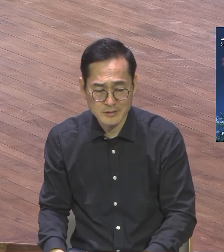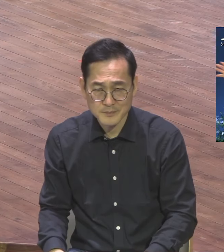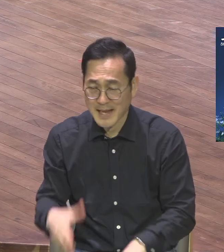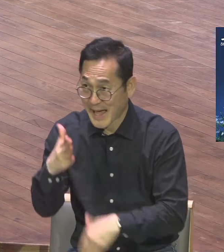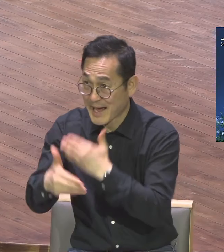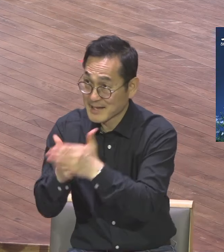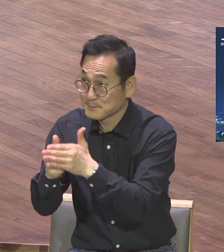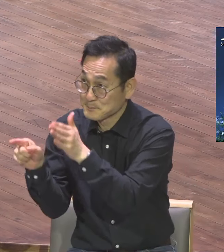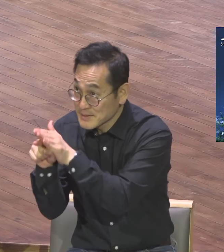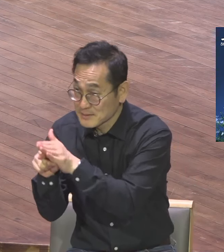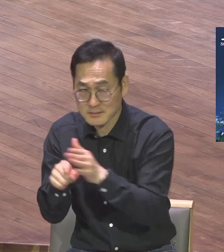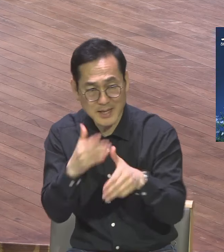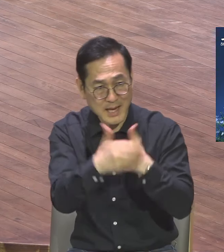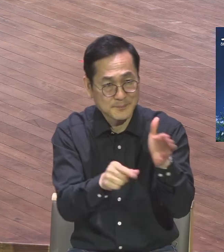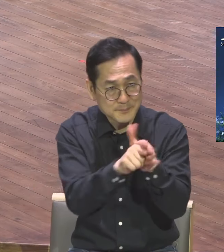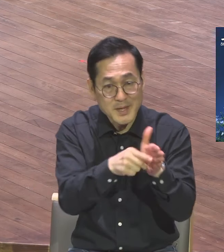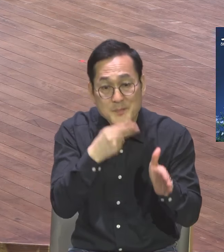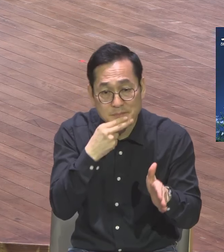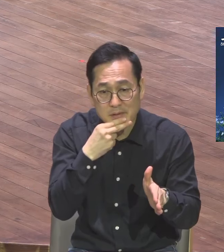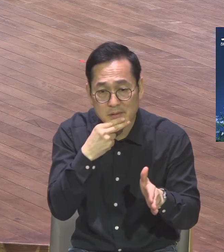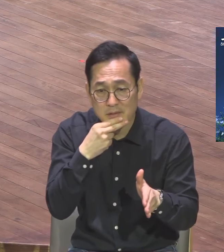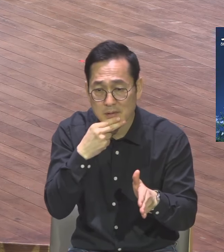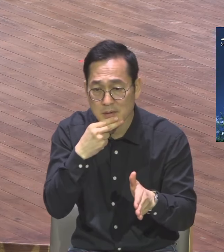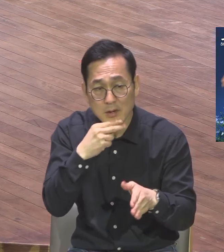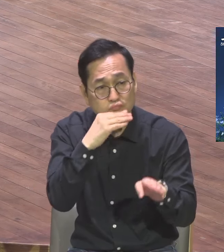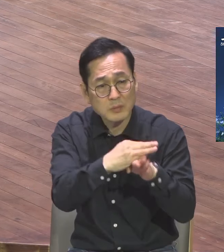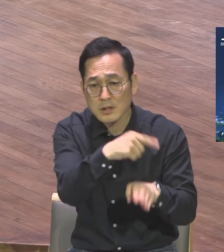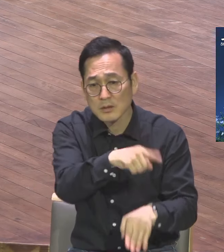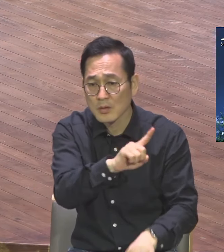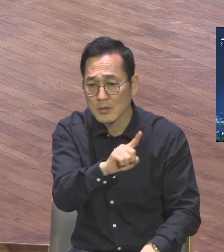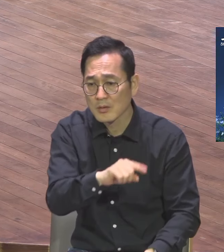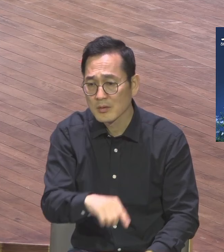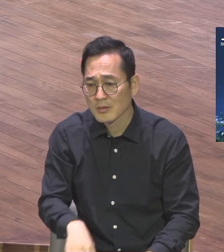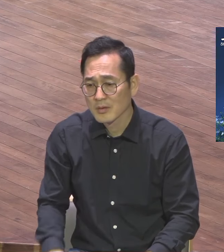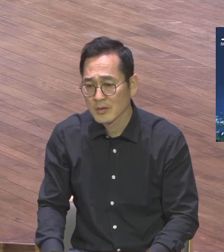저 하나님 안 계시고. 여기는 교회 있고 저는 교회 없고.